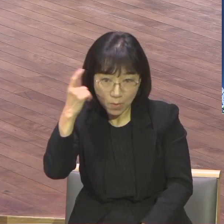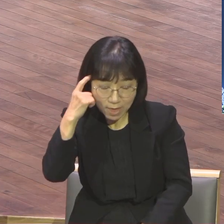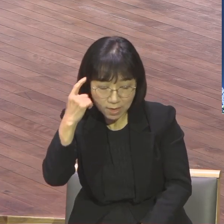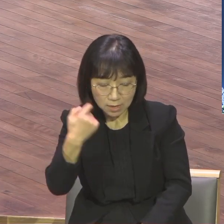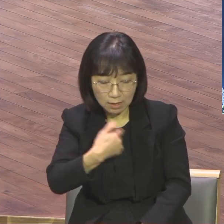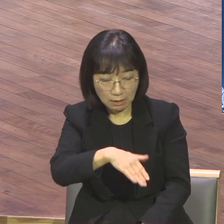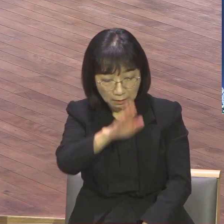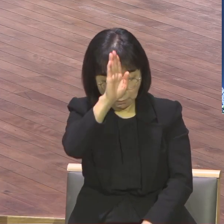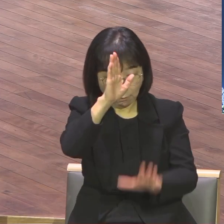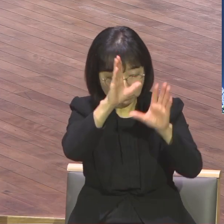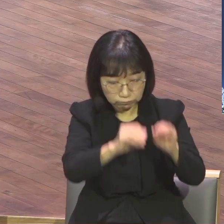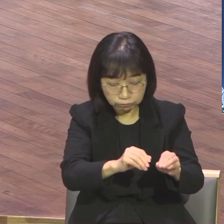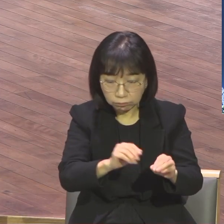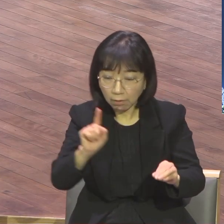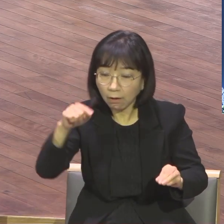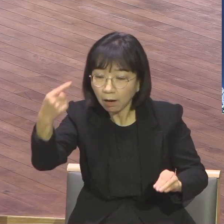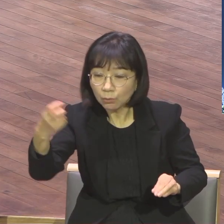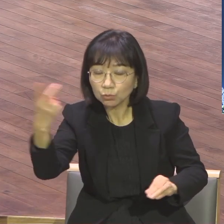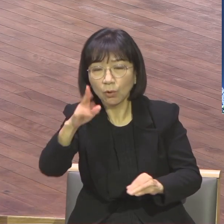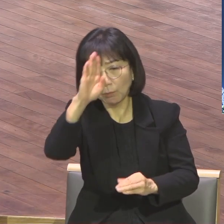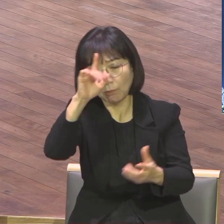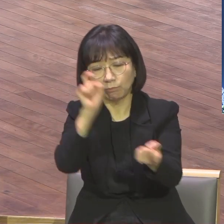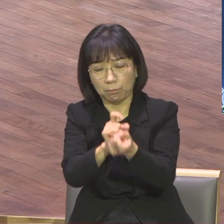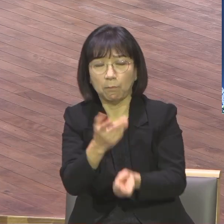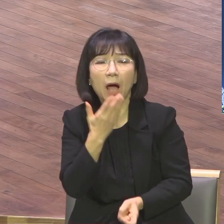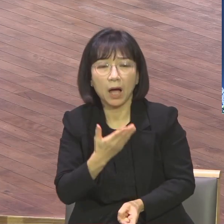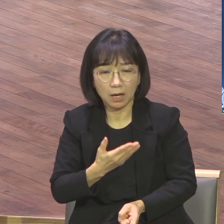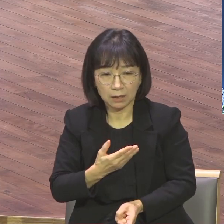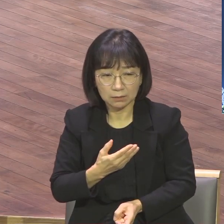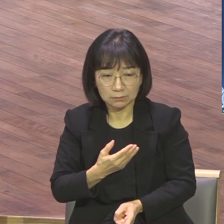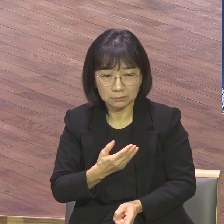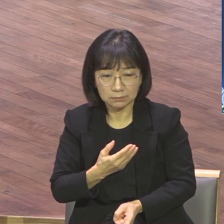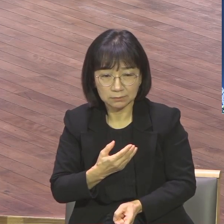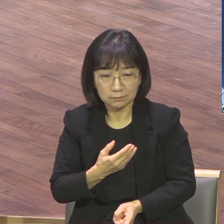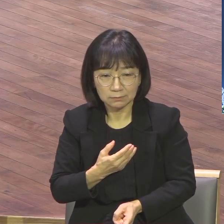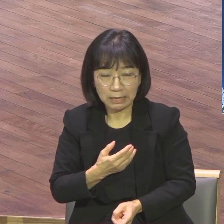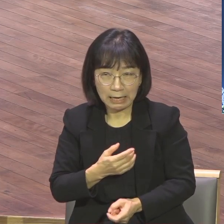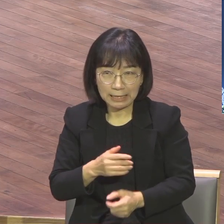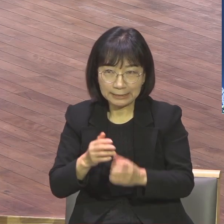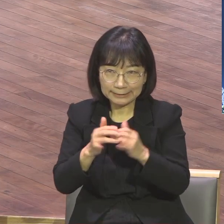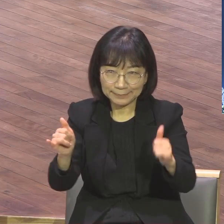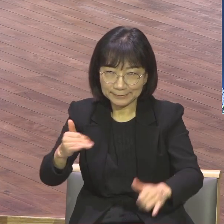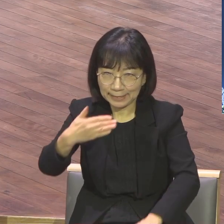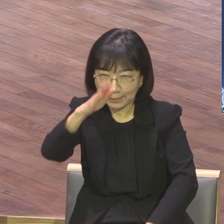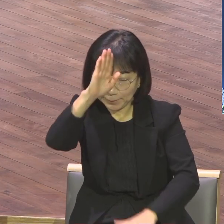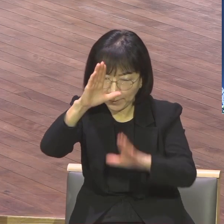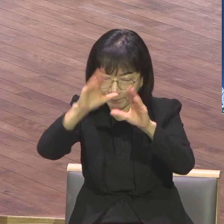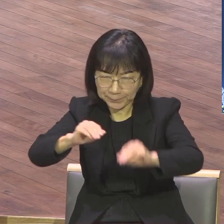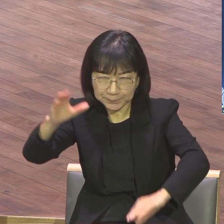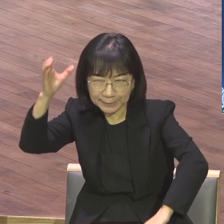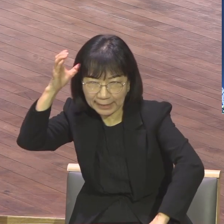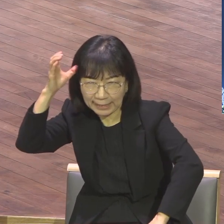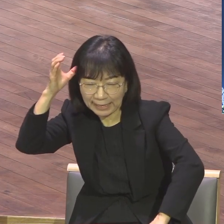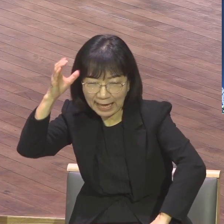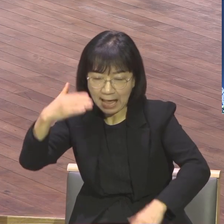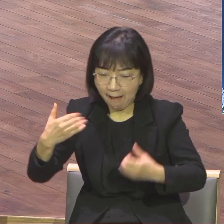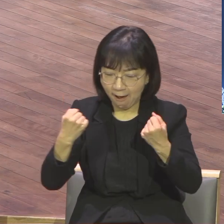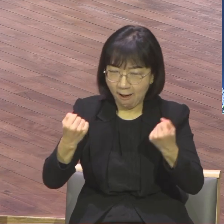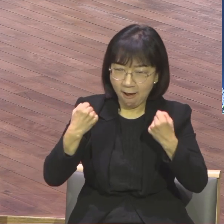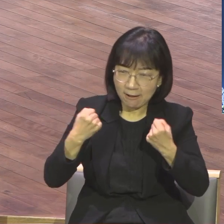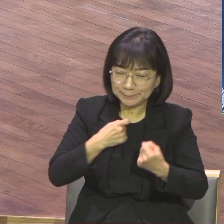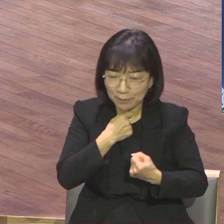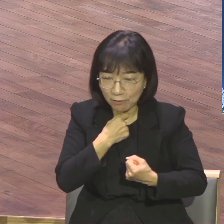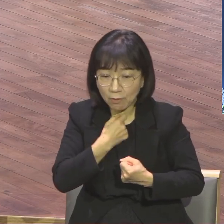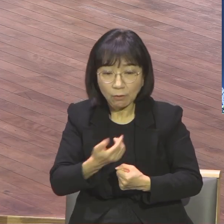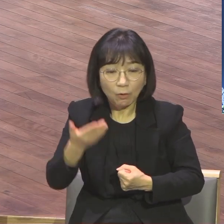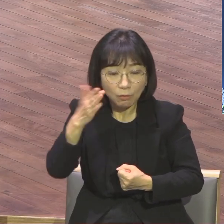죽을 건데. 그 병고치는 거 사람들 엄청나게 기대하지요. 뭐 그 회복되는 게 좋지요. 그런데